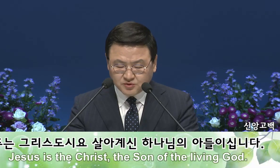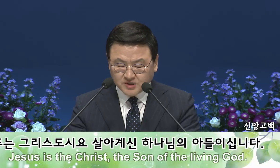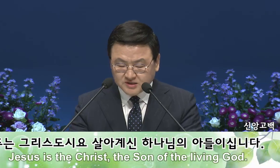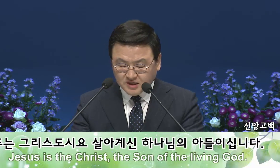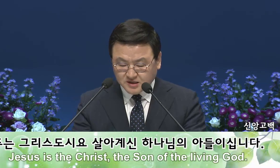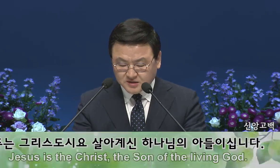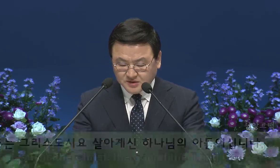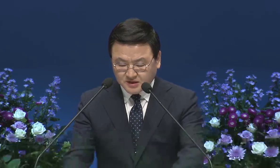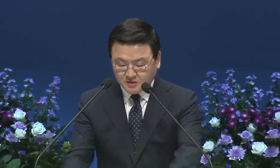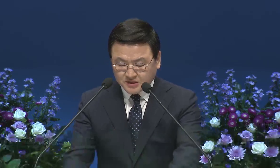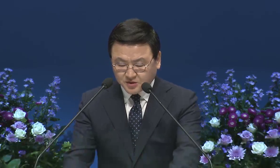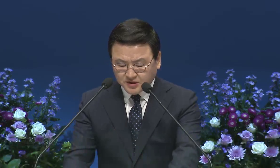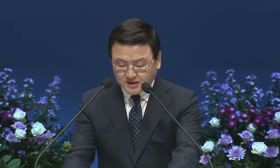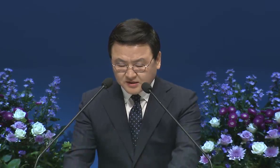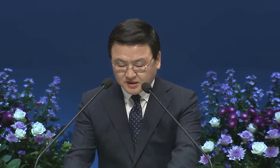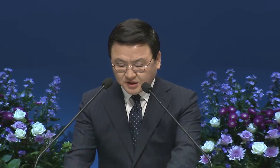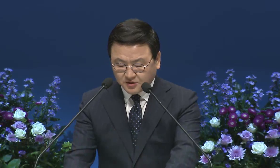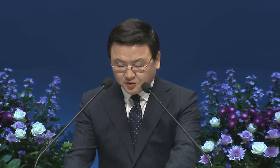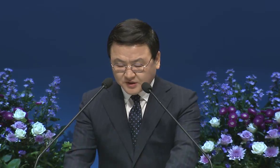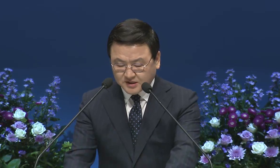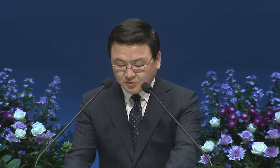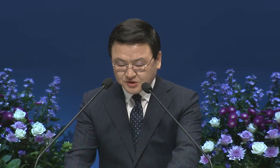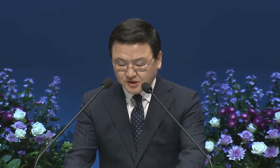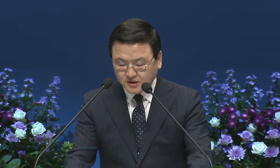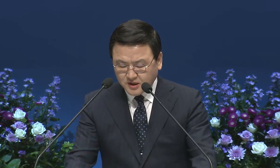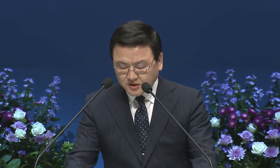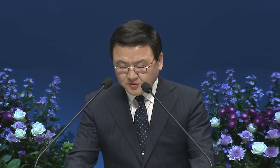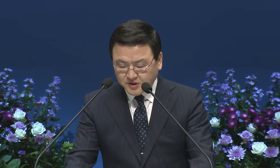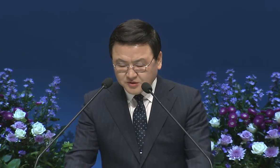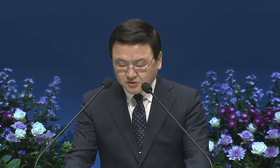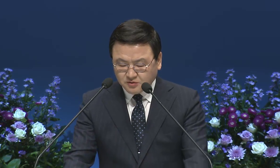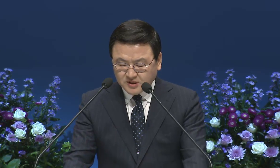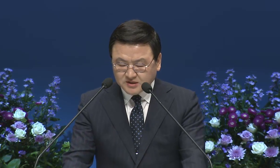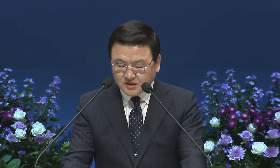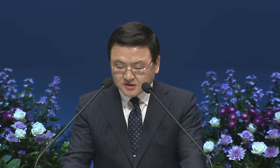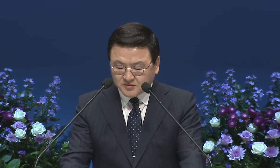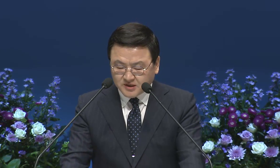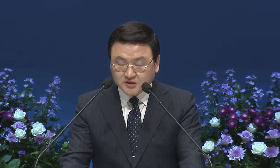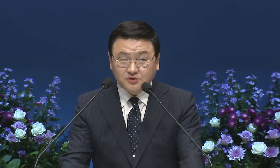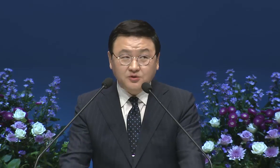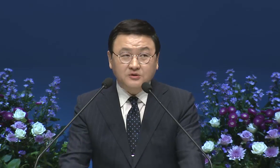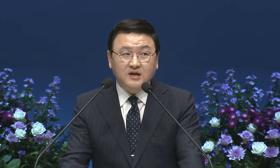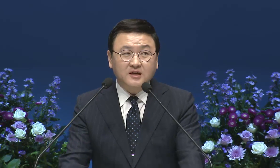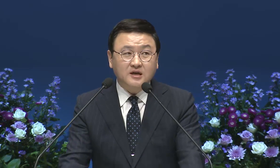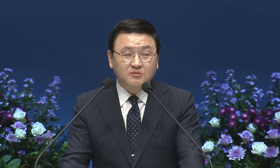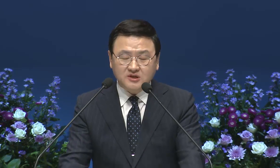분들과 인사하겠습니다. 해외지교회당 장애인교회 자무실 옆에 있는 성도가 인사하겠습니다. 전도자의 삶을